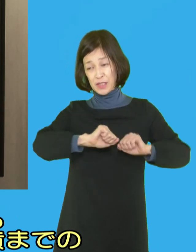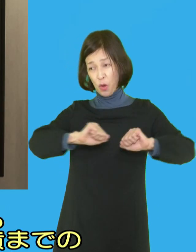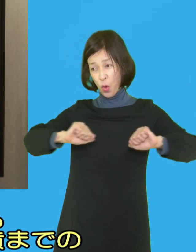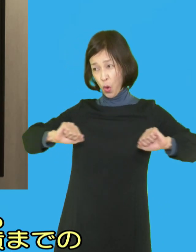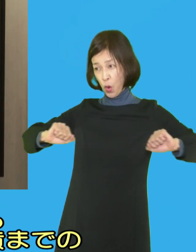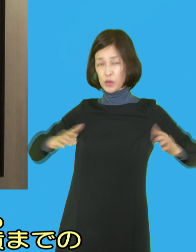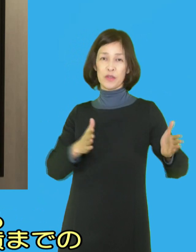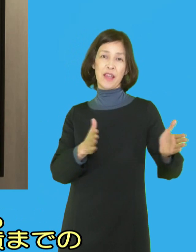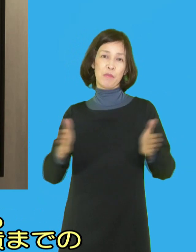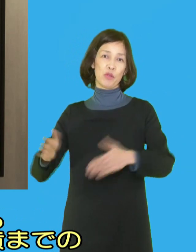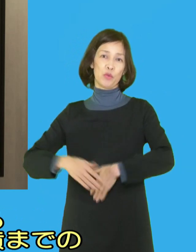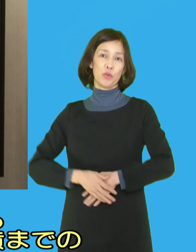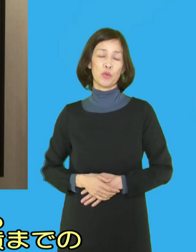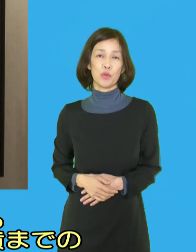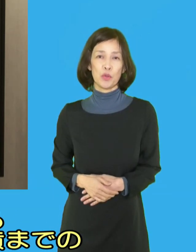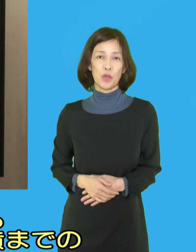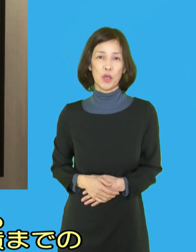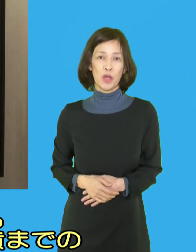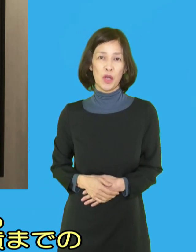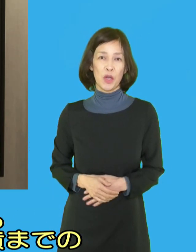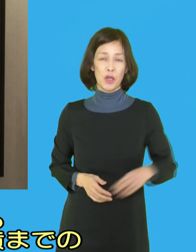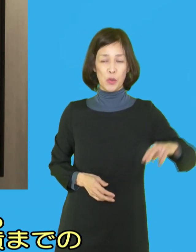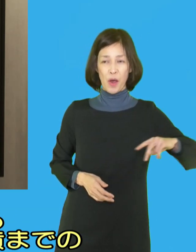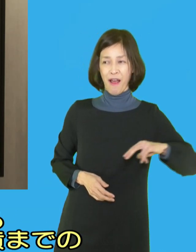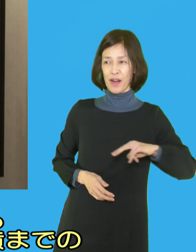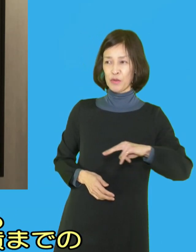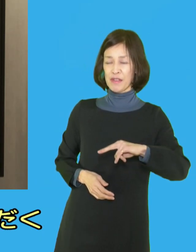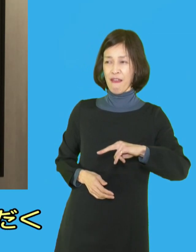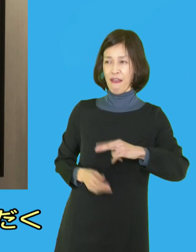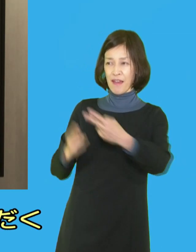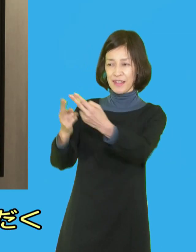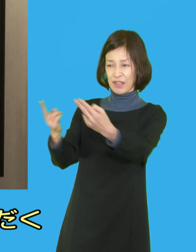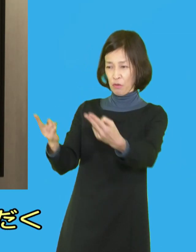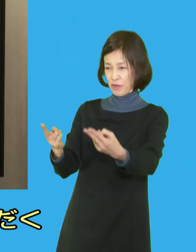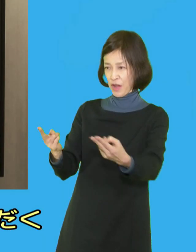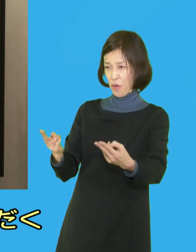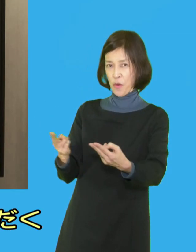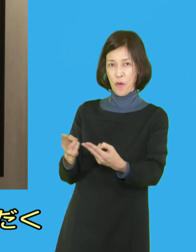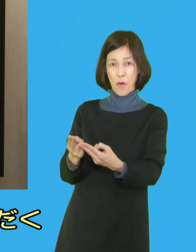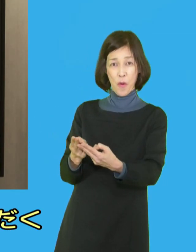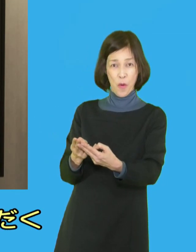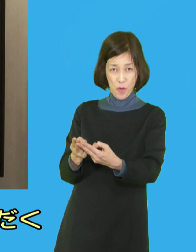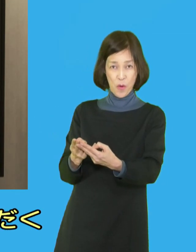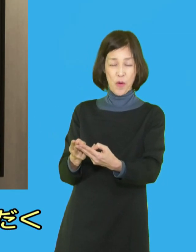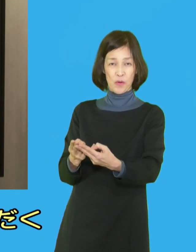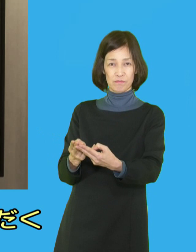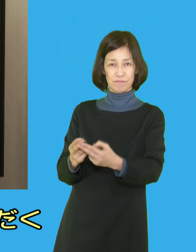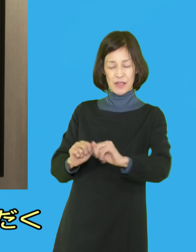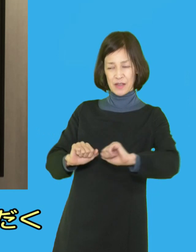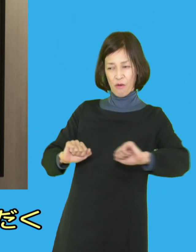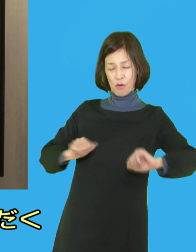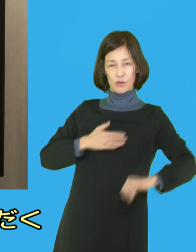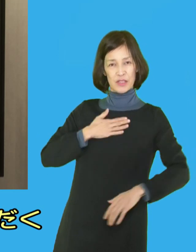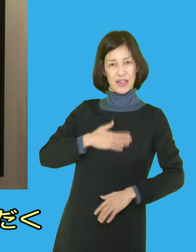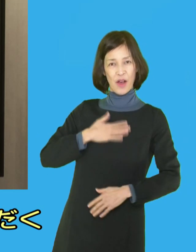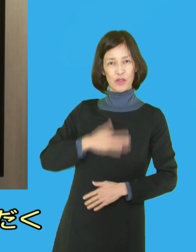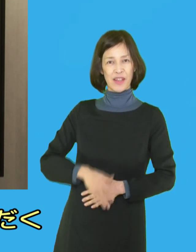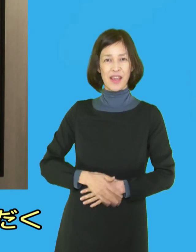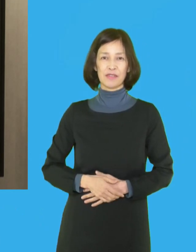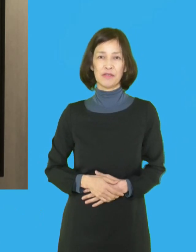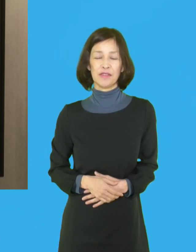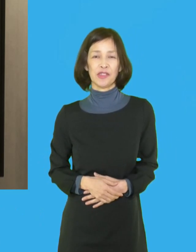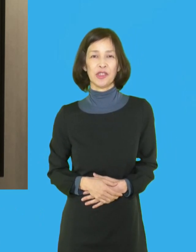整備しながらですね、そこから仁徳天皇陵古墳まで、空間を実感をしていただくエリアにした